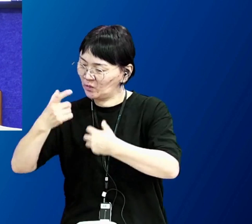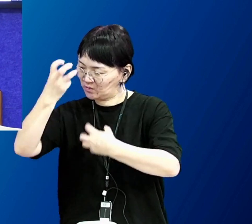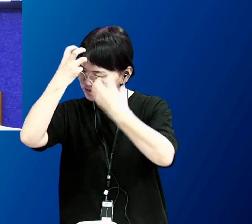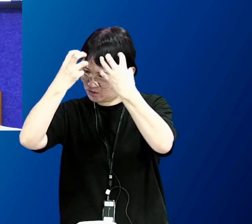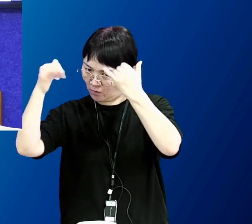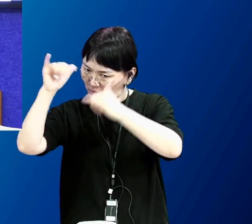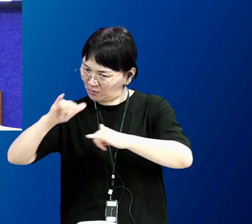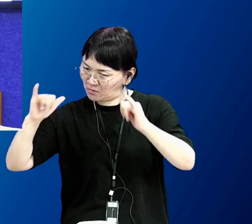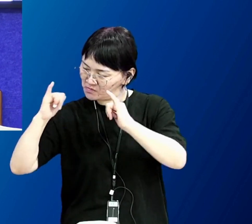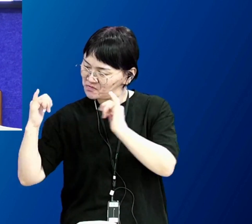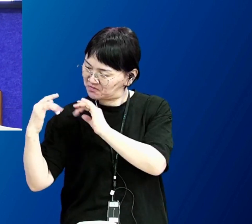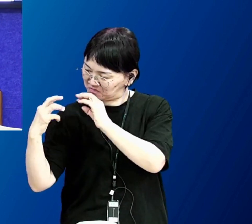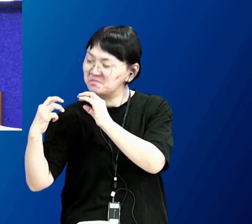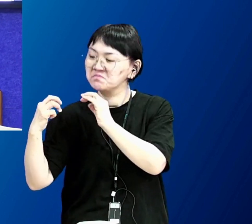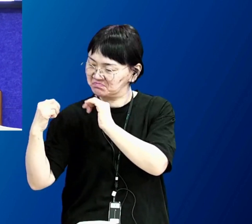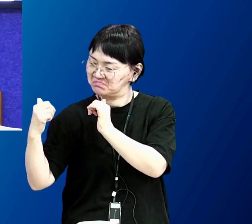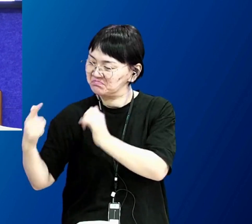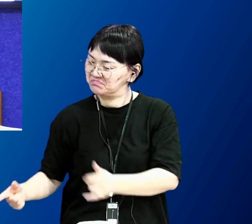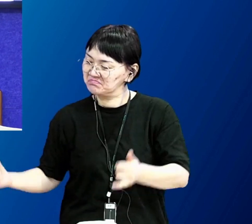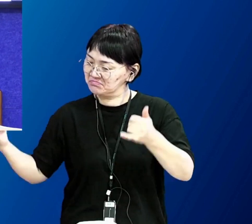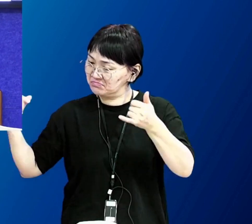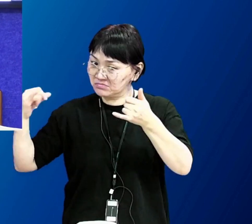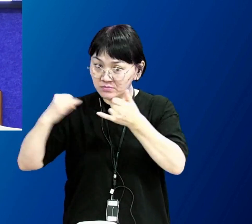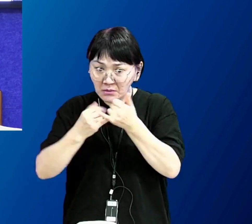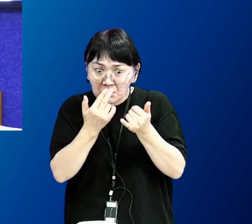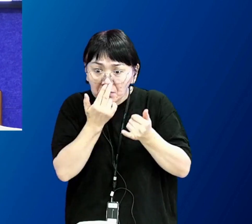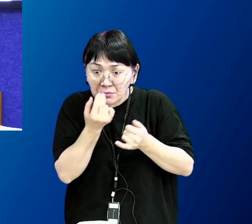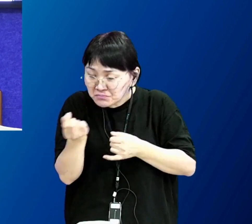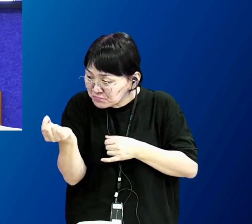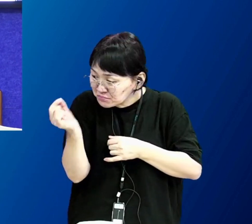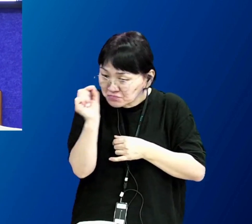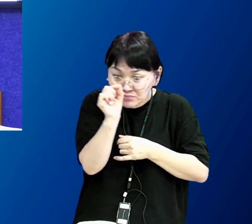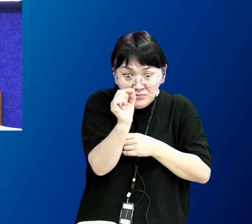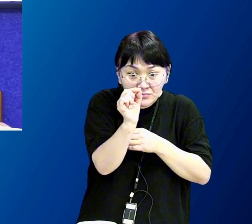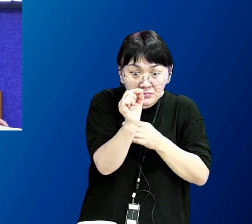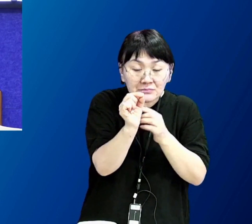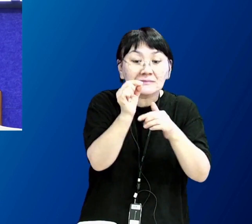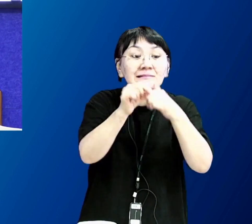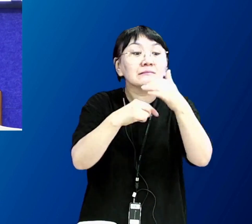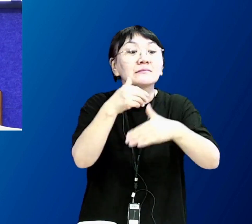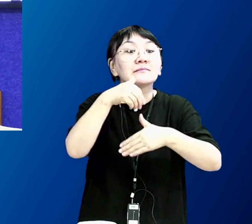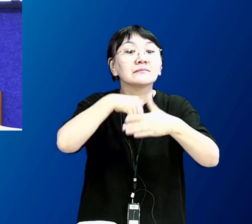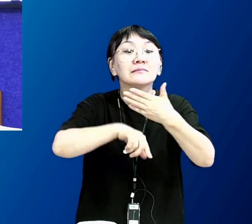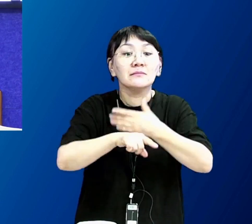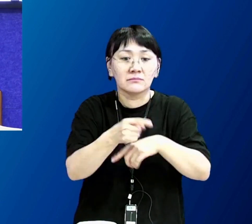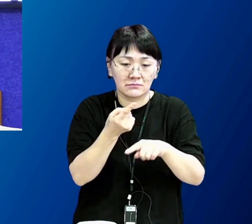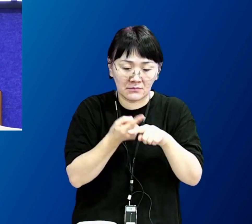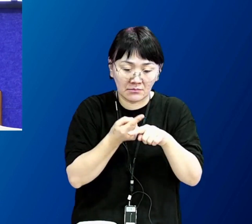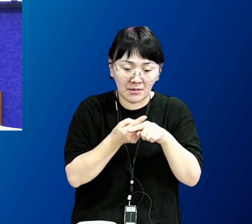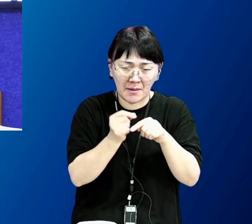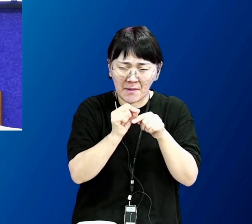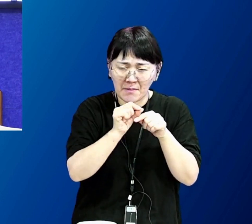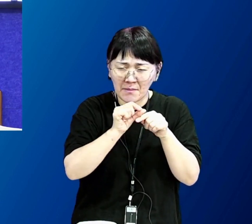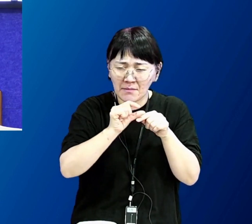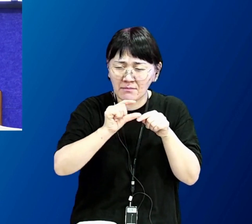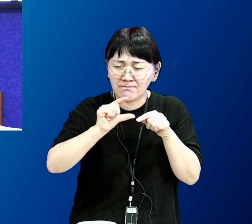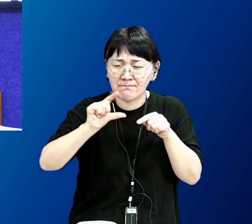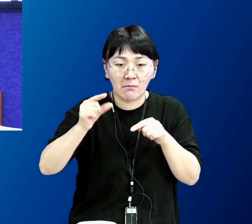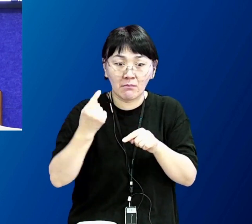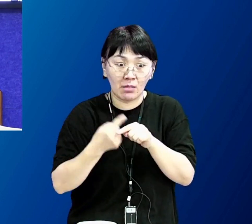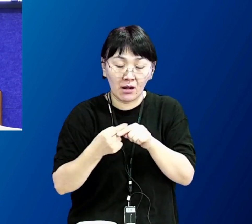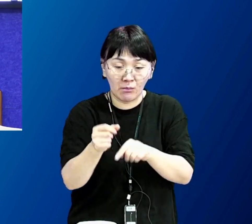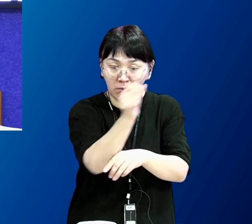Гэхдээ жаахан зүйлийг хүлэн авч эхэлүүлээ шүү дээ. Тэр нэцтэй багвагаар томорсоор